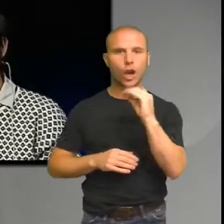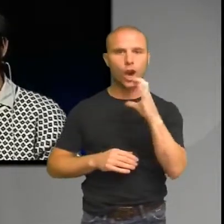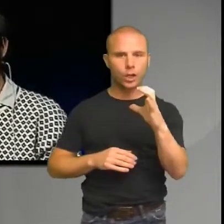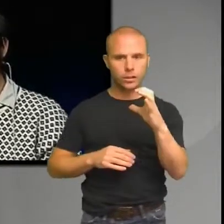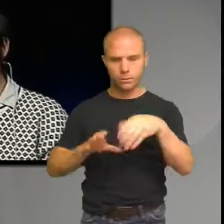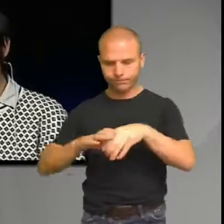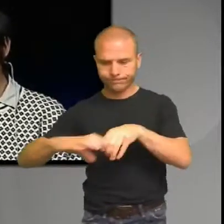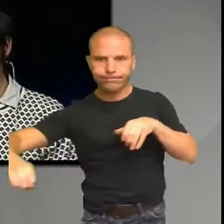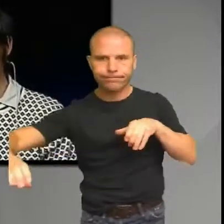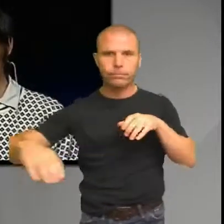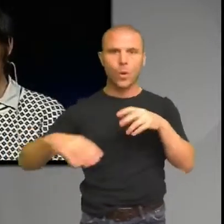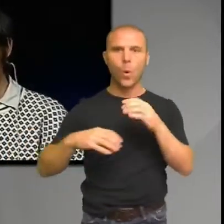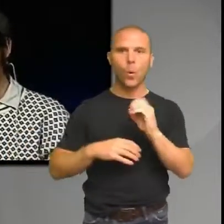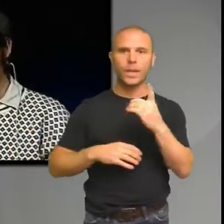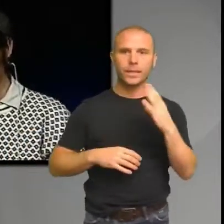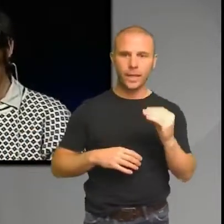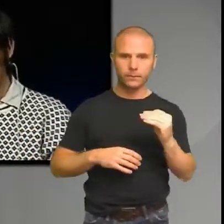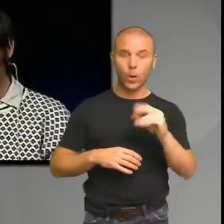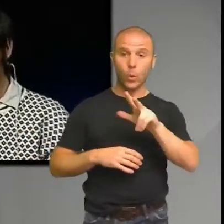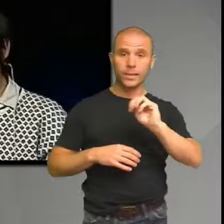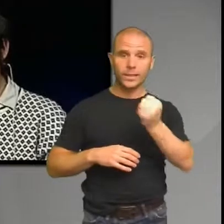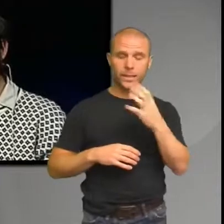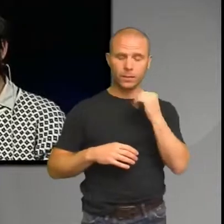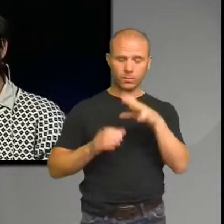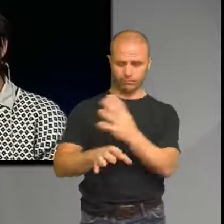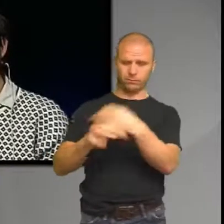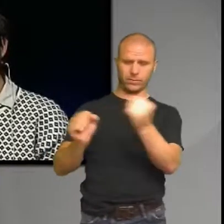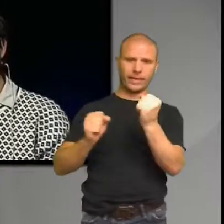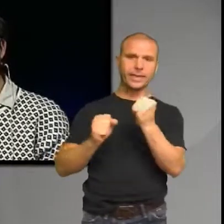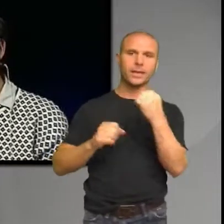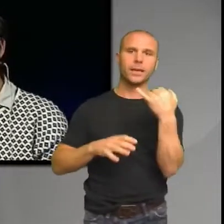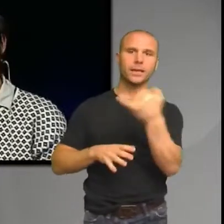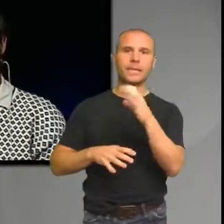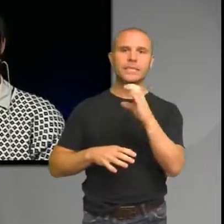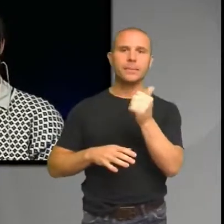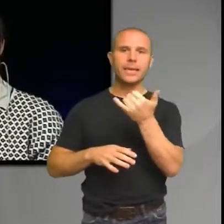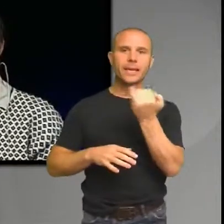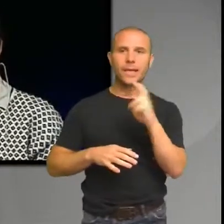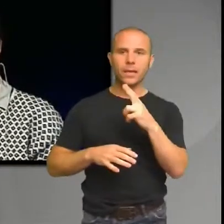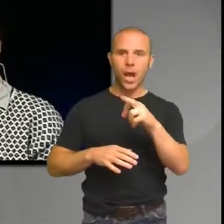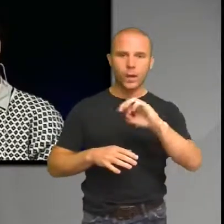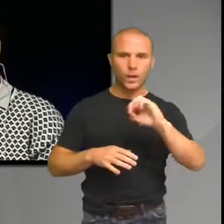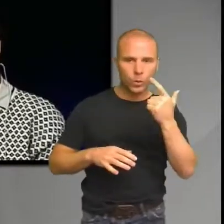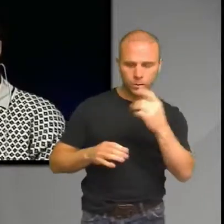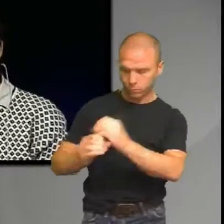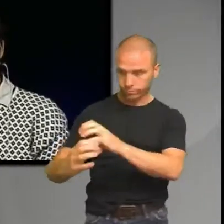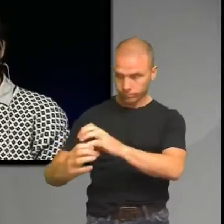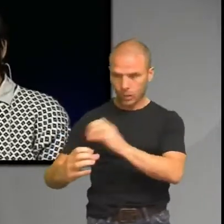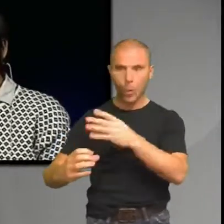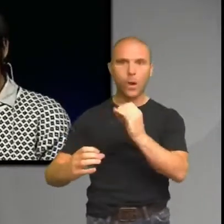en svår explosion av en gasledning i Sibirien. Och tänk vilken miljökatastrof ett rosthål kan få på en oljeledning.